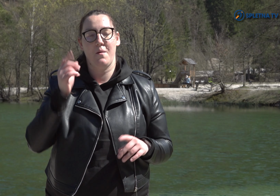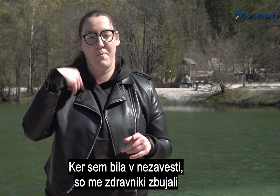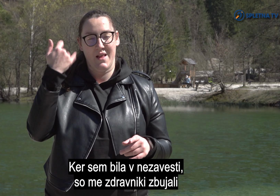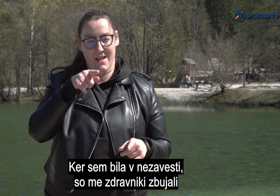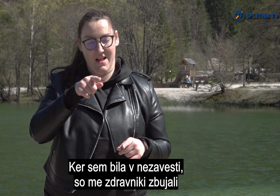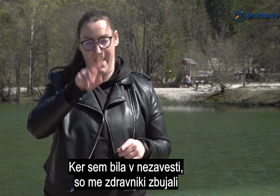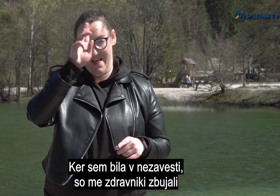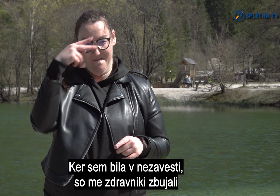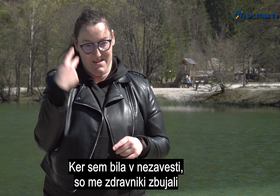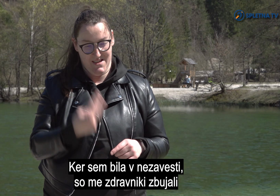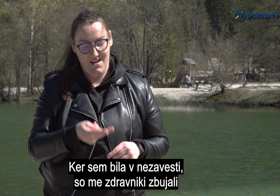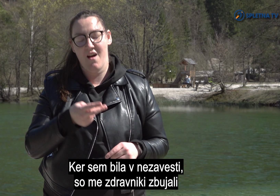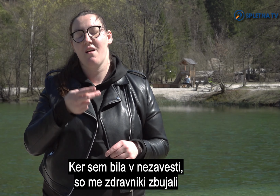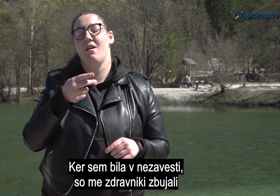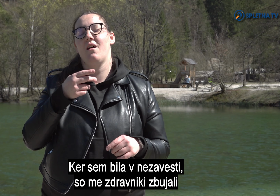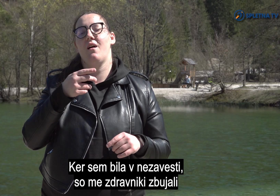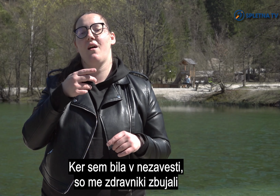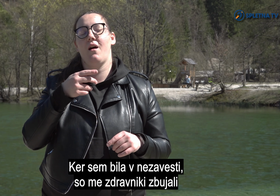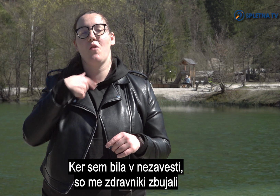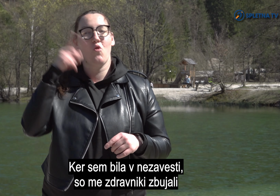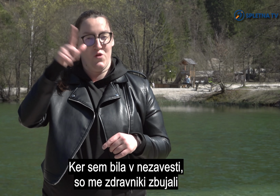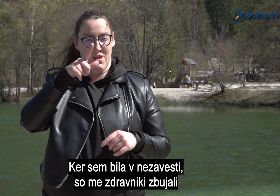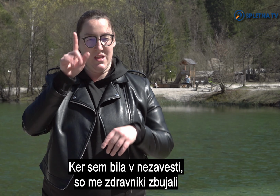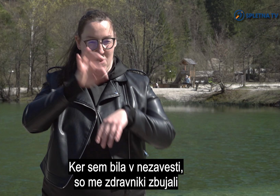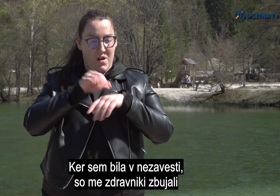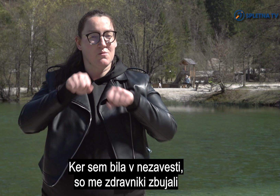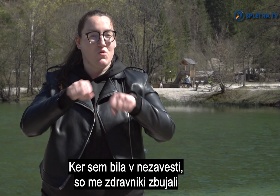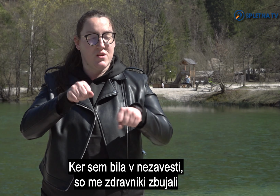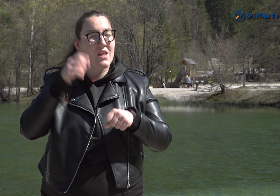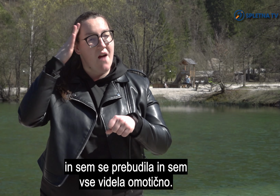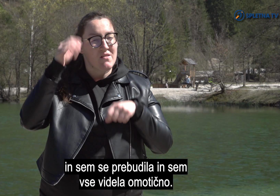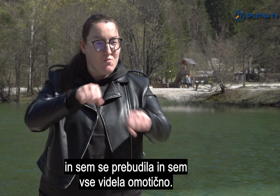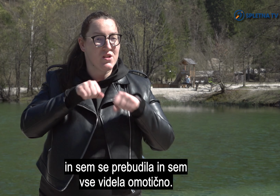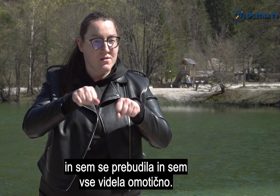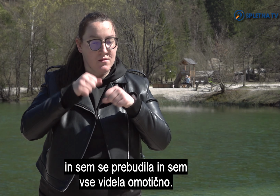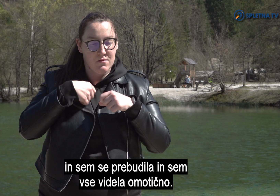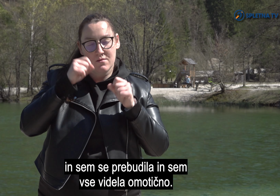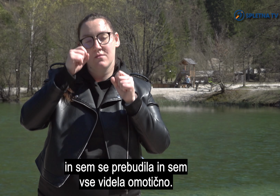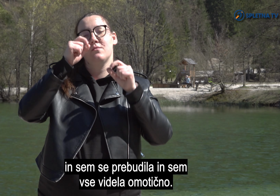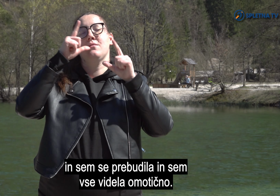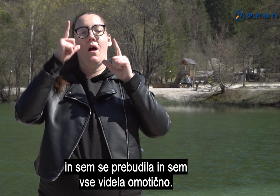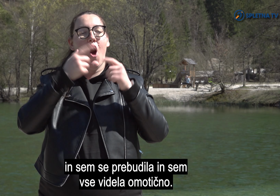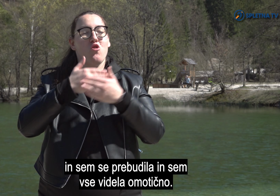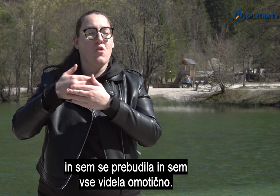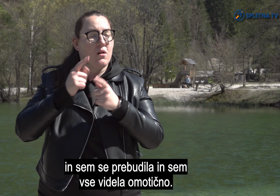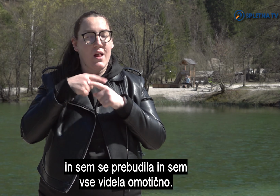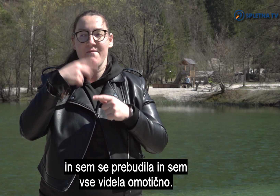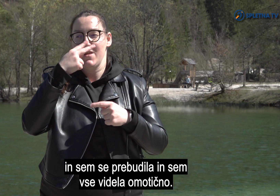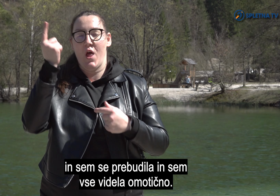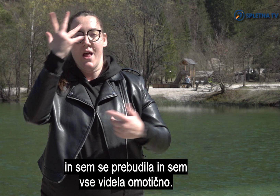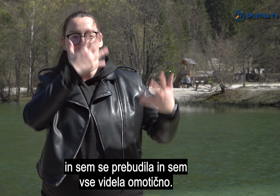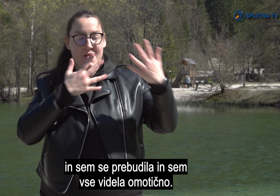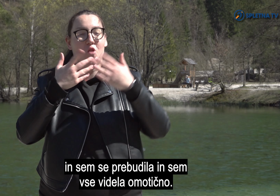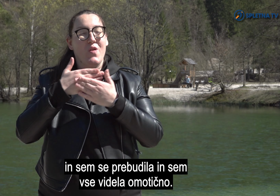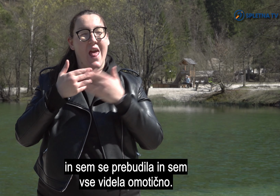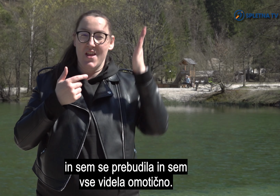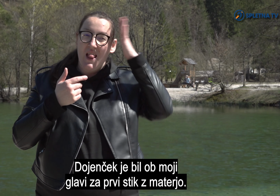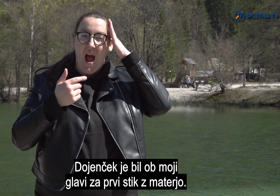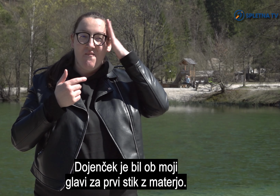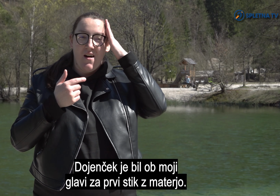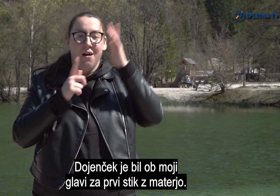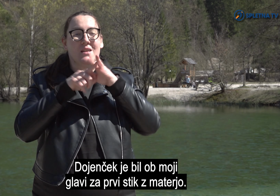Ker sem bila v nezavesti, so me zdravniki zbujali in sem se prebudila in sem vse videla omotično. Dojenček je bil ob moji glavi